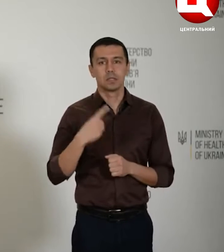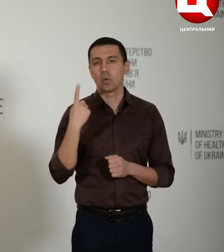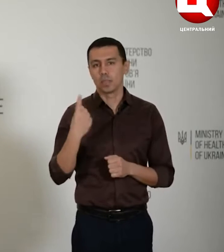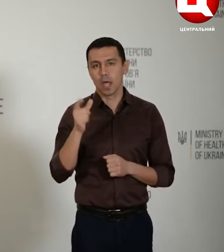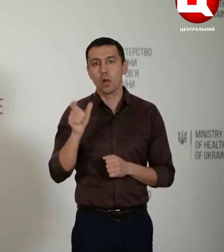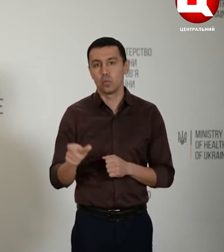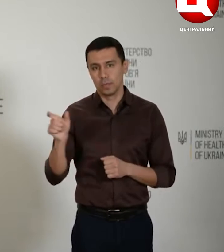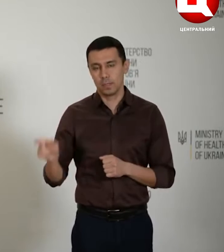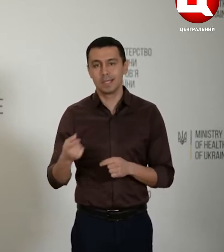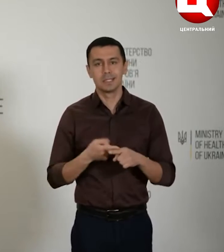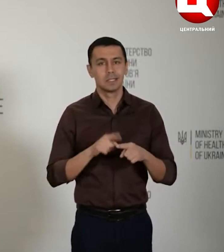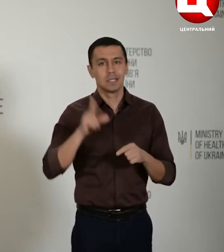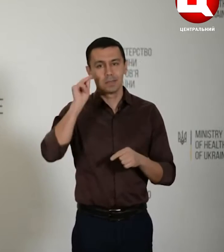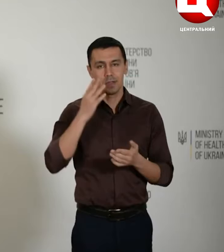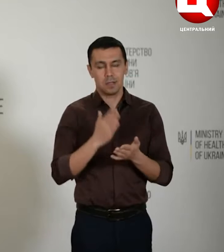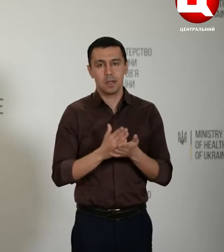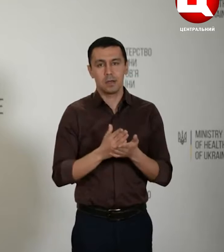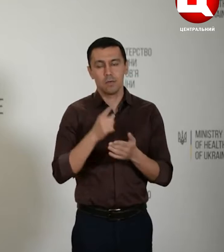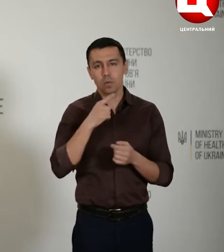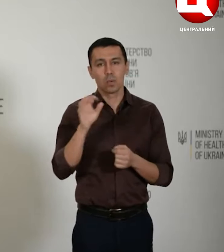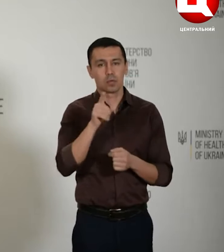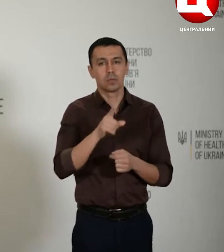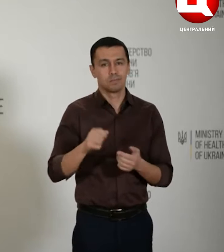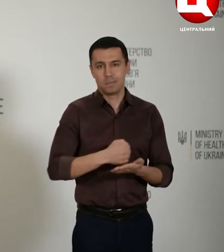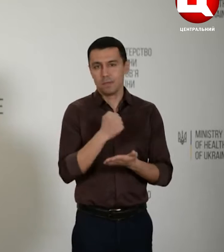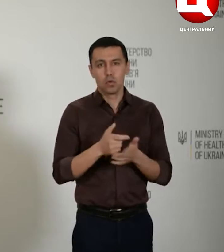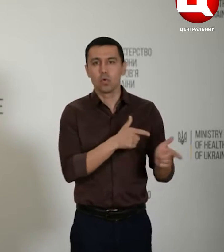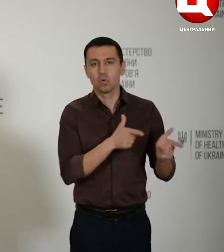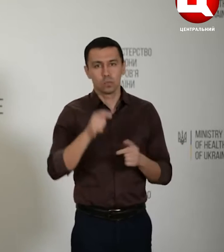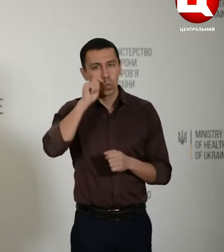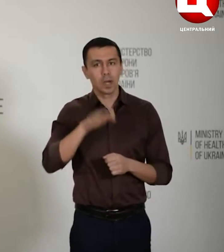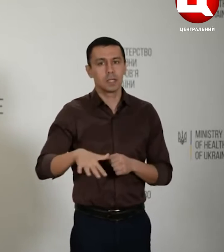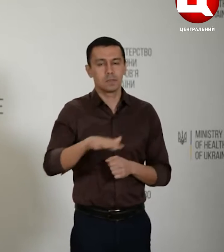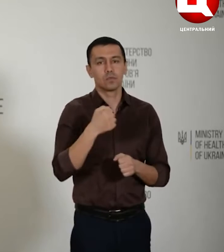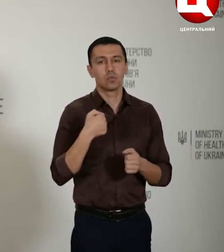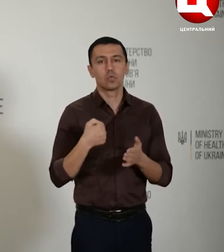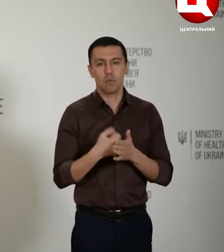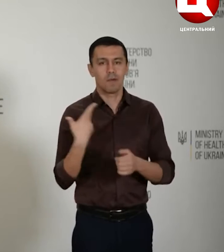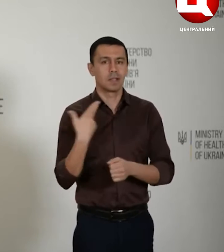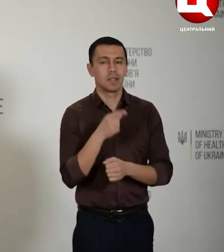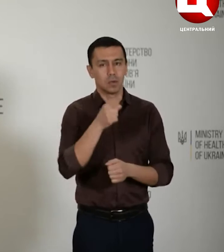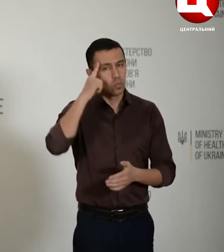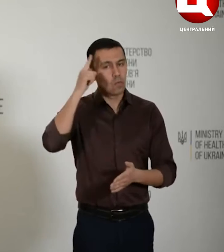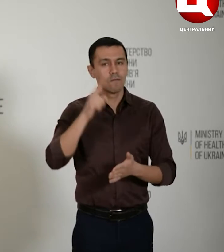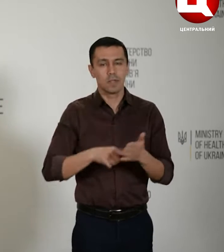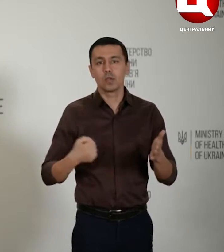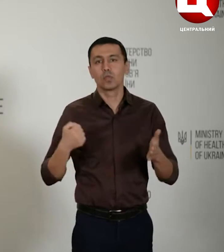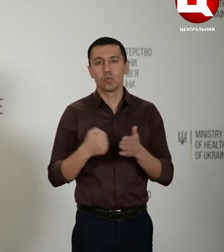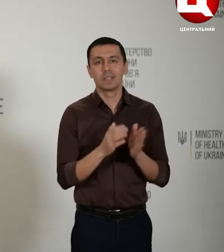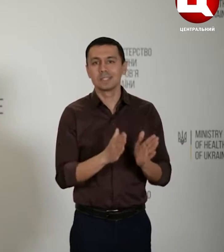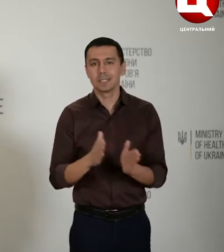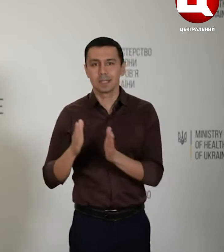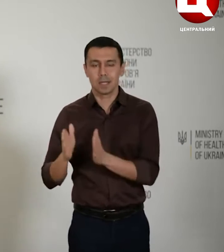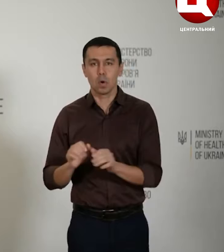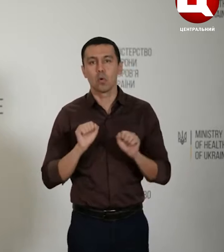38531 людина. Ці цифри є красномовним підтвердженням готовності українців до вакцинації та їх довіри до